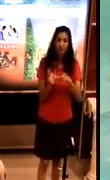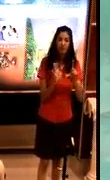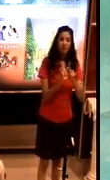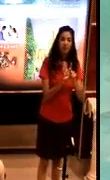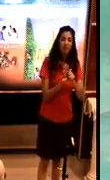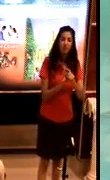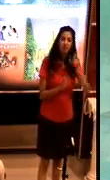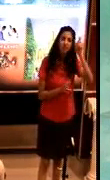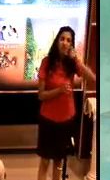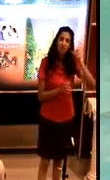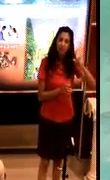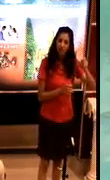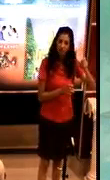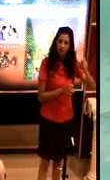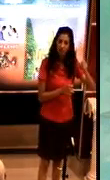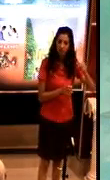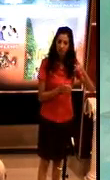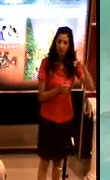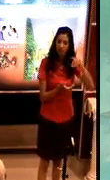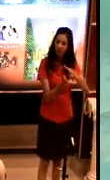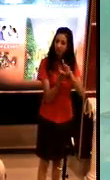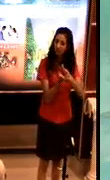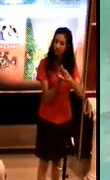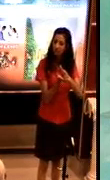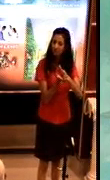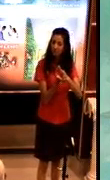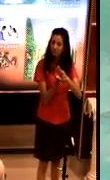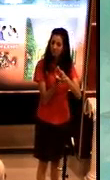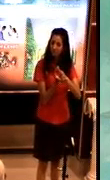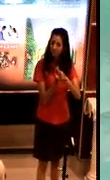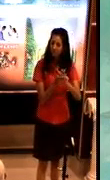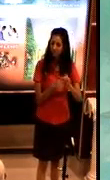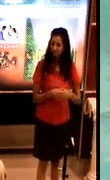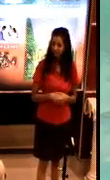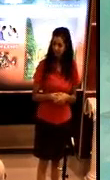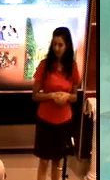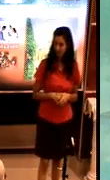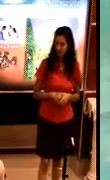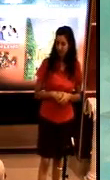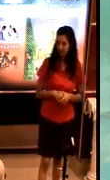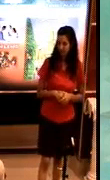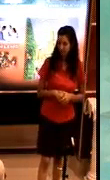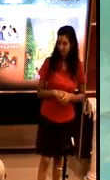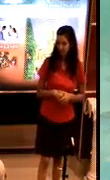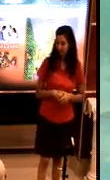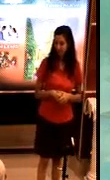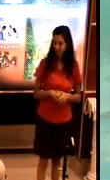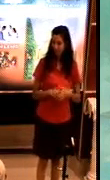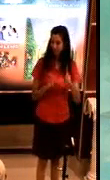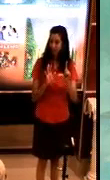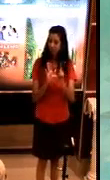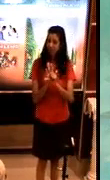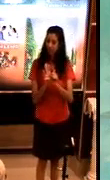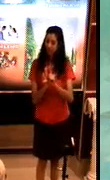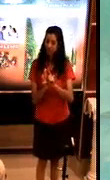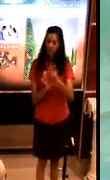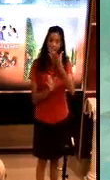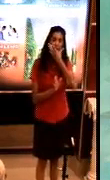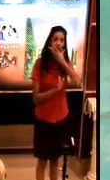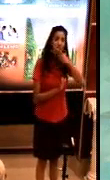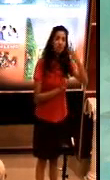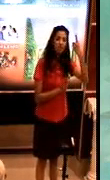del Creador, la que sella a los discípulos de Cristo. El sello, por supuesto, son los